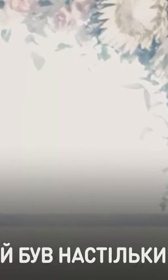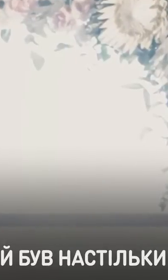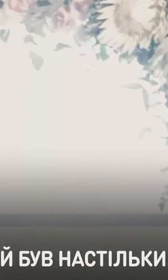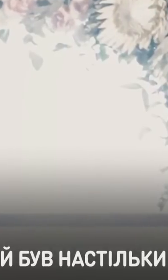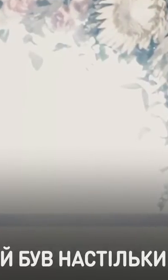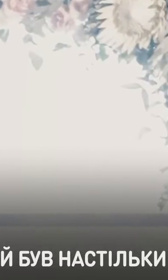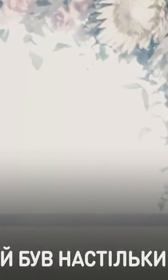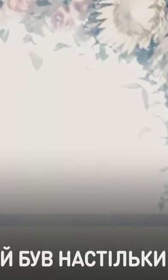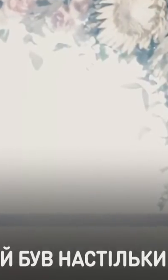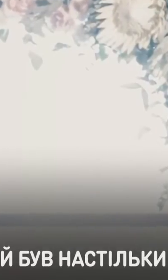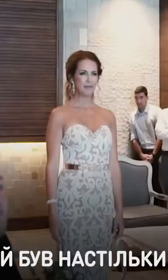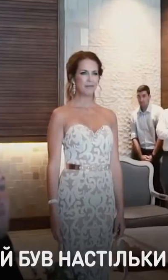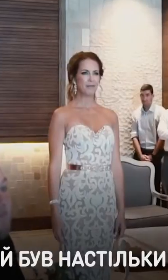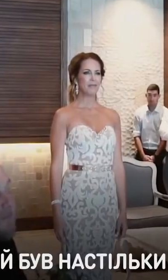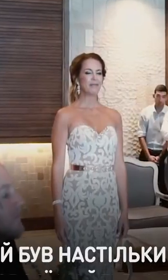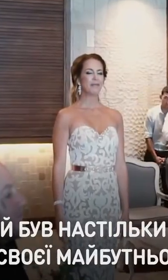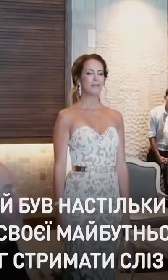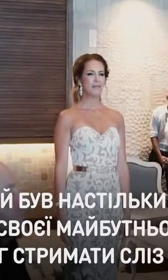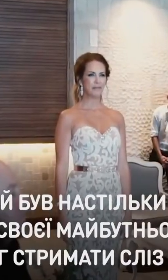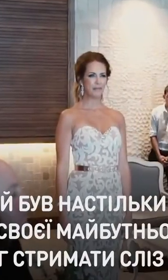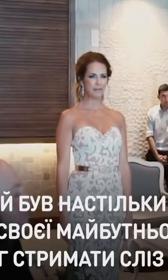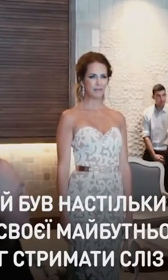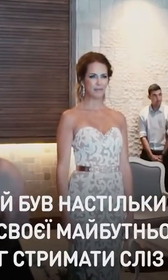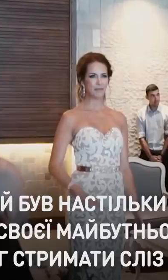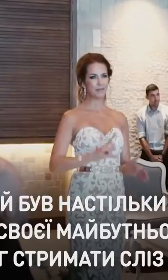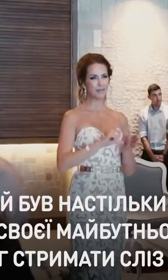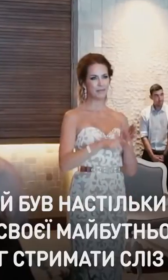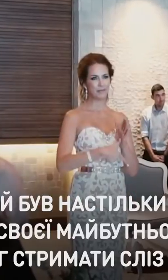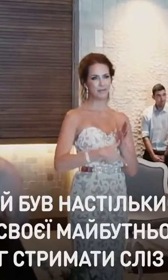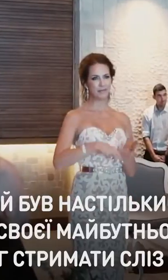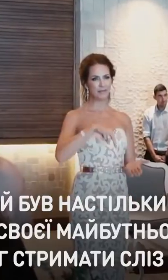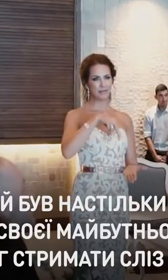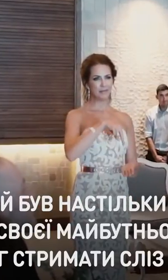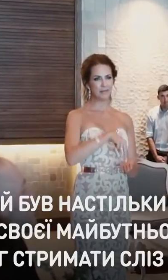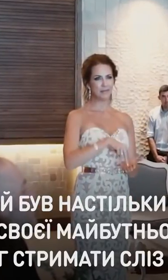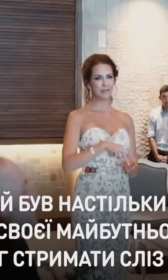Наречений був настільки зворушений вчинком своєї майбутньої дружини, що не зміг стримати сліз.